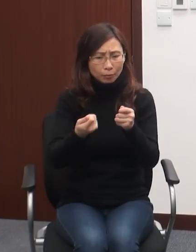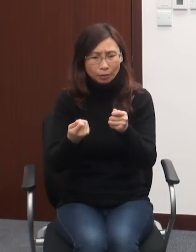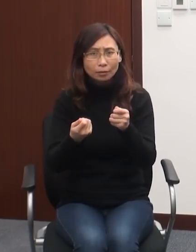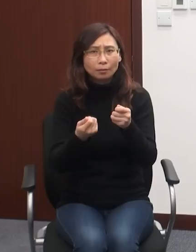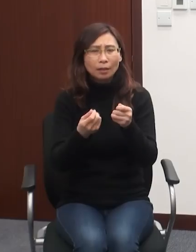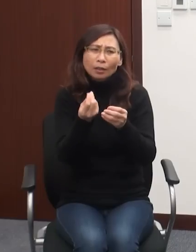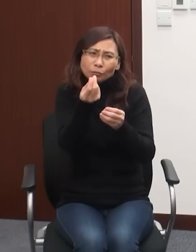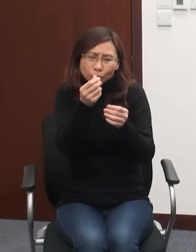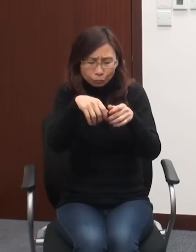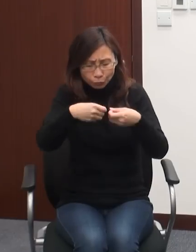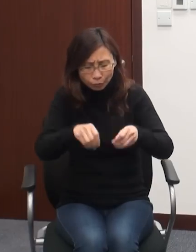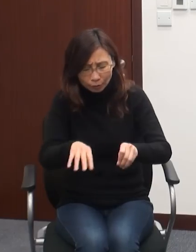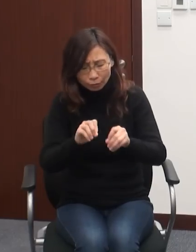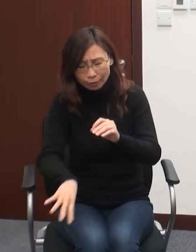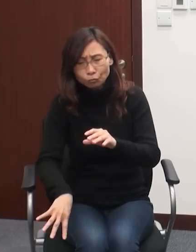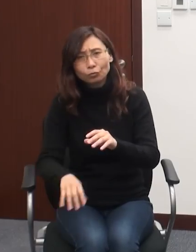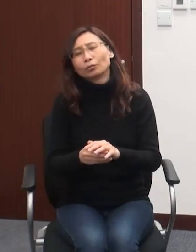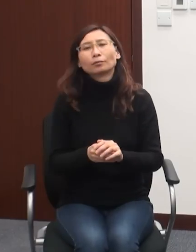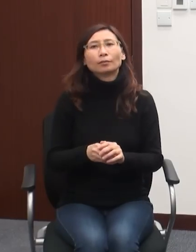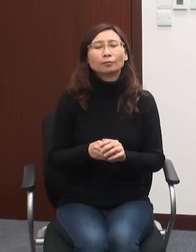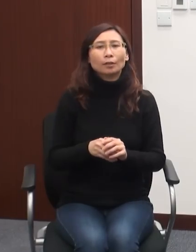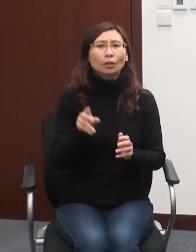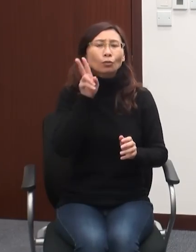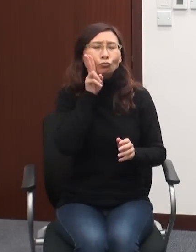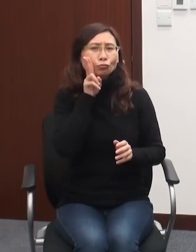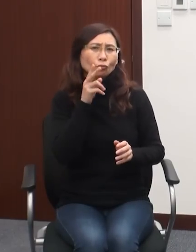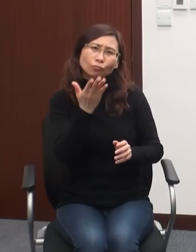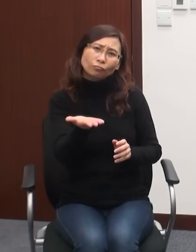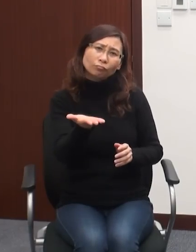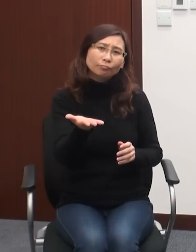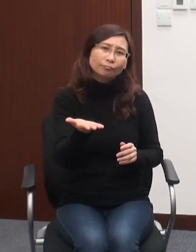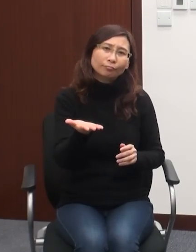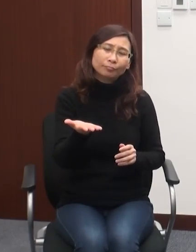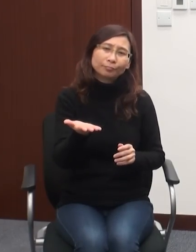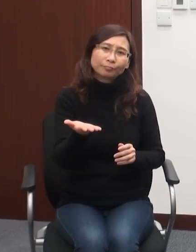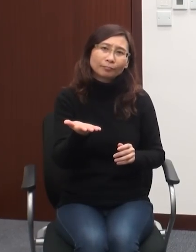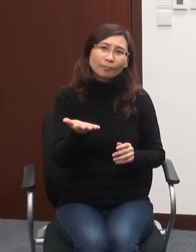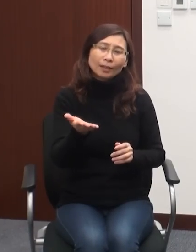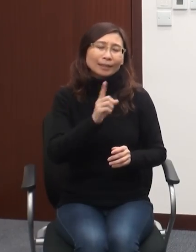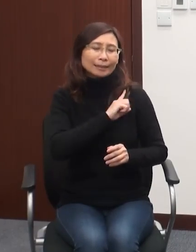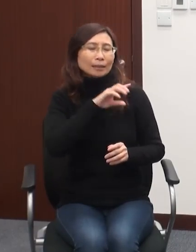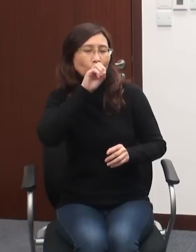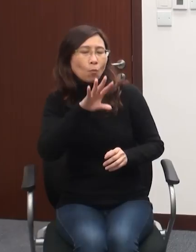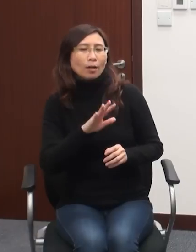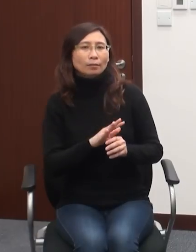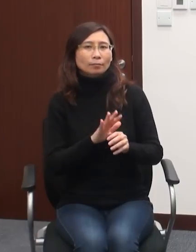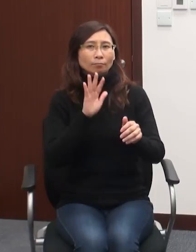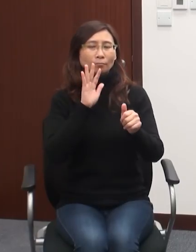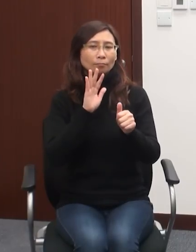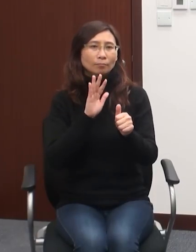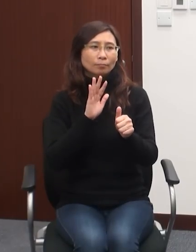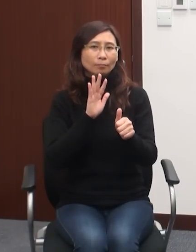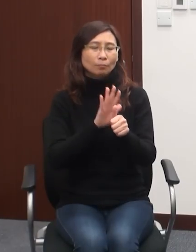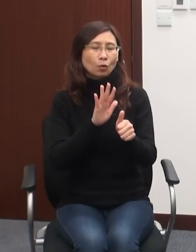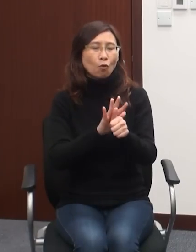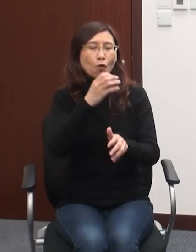會跌落地下啊嘛，係咪？咁如果你係自稱係為香港嘅